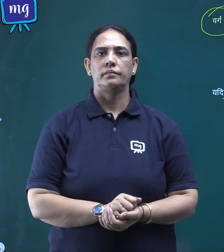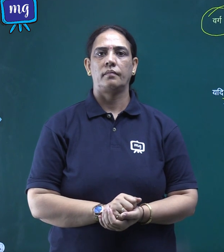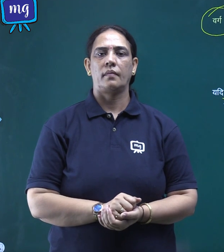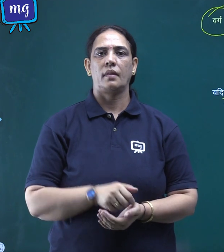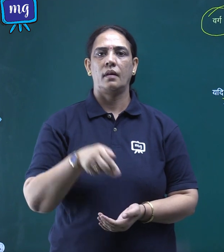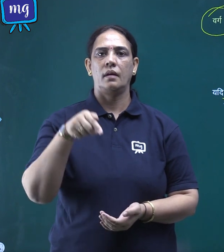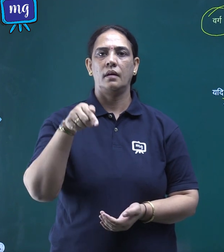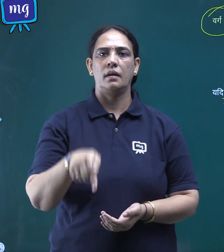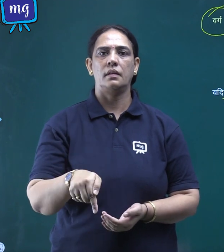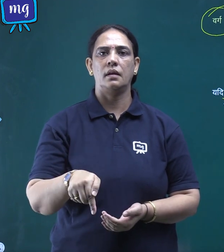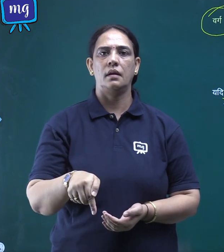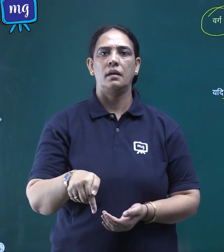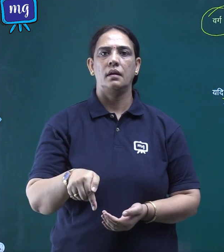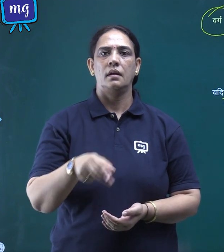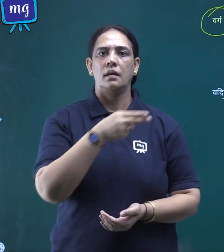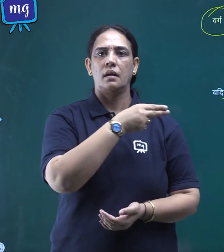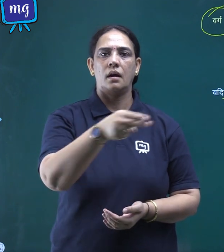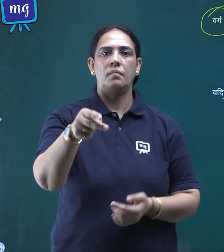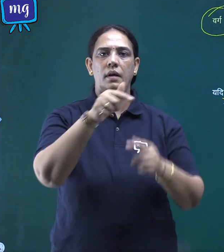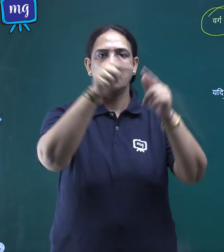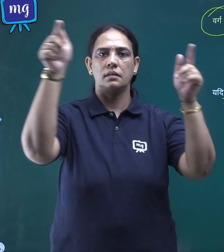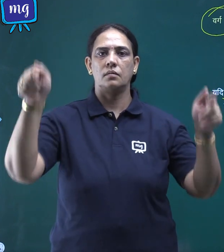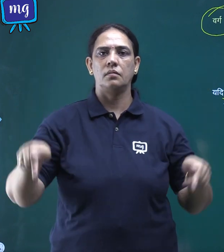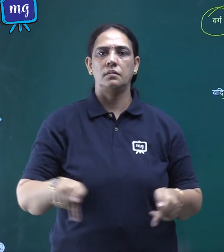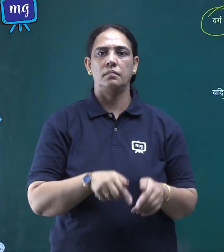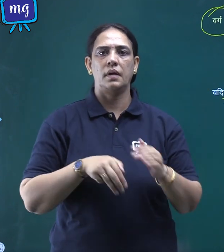यदि समांतर चतुर्भुज में